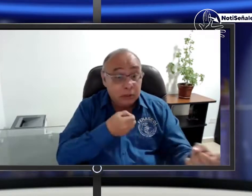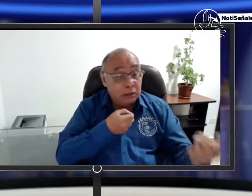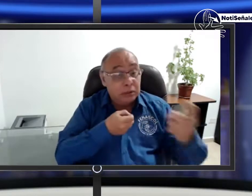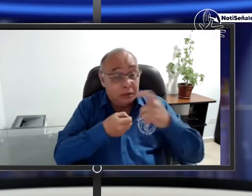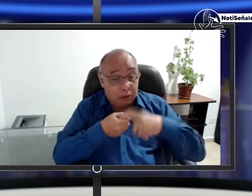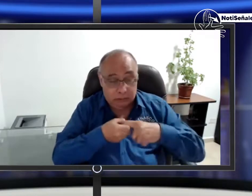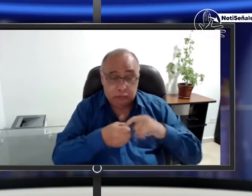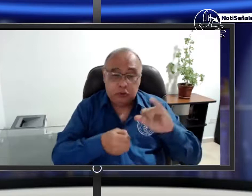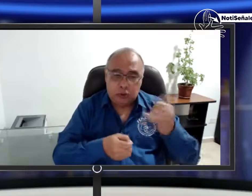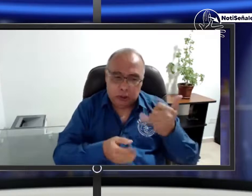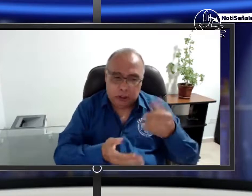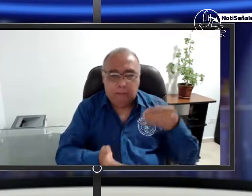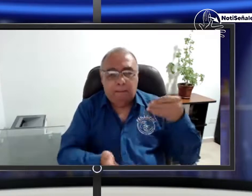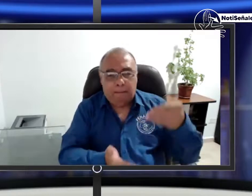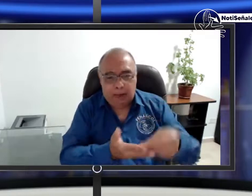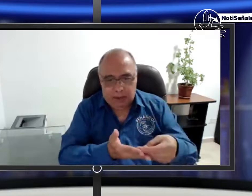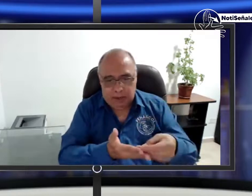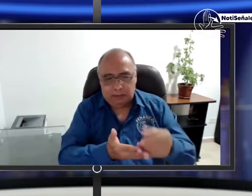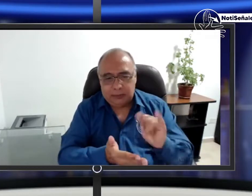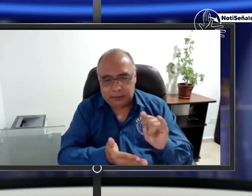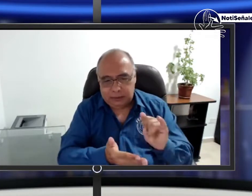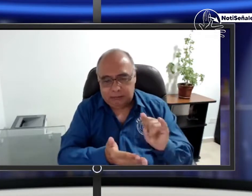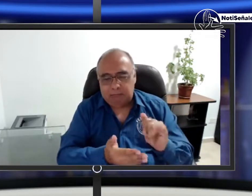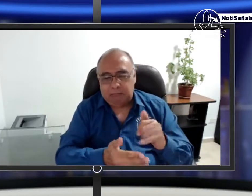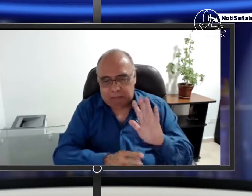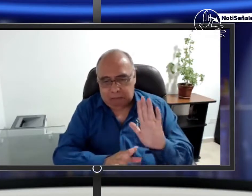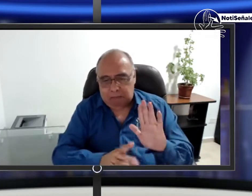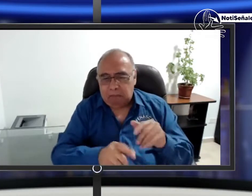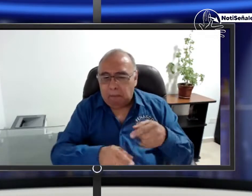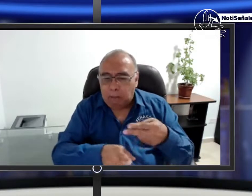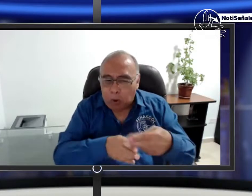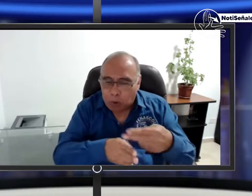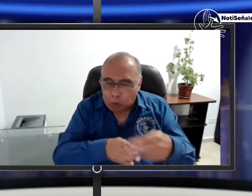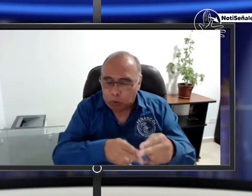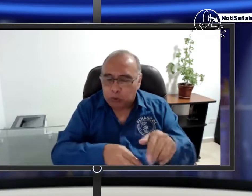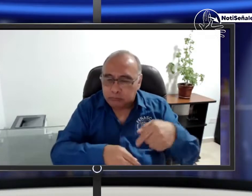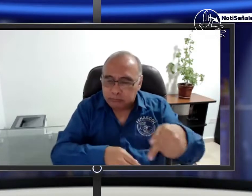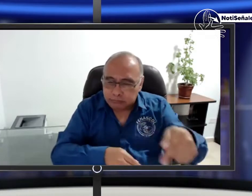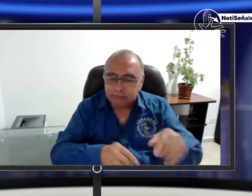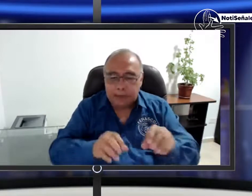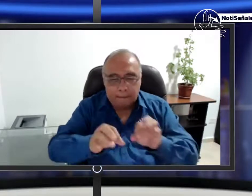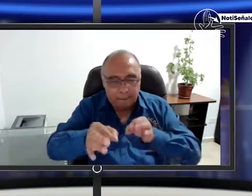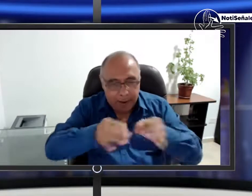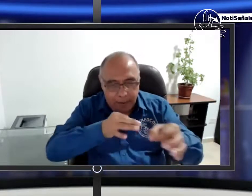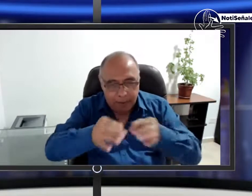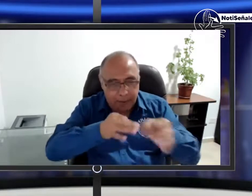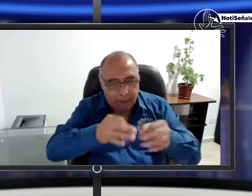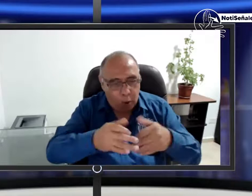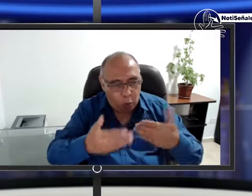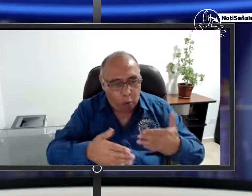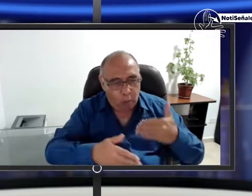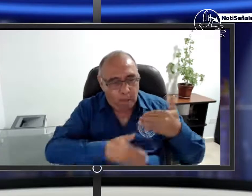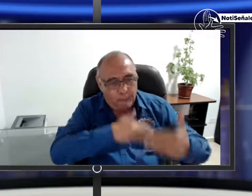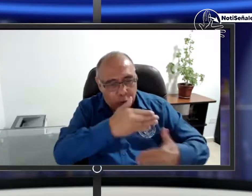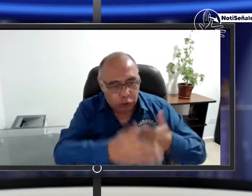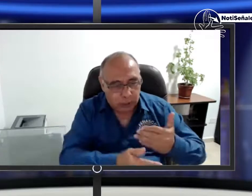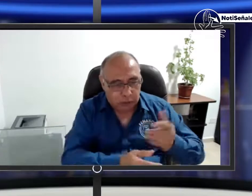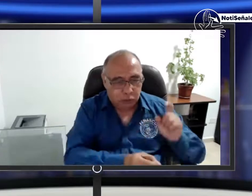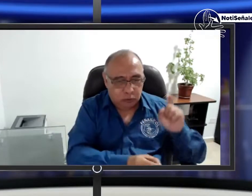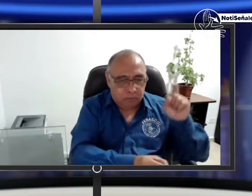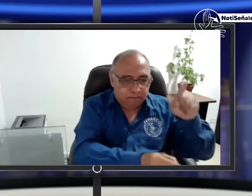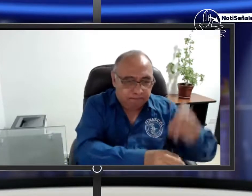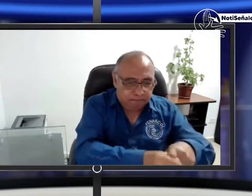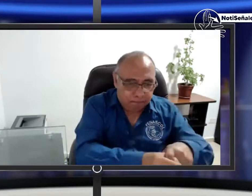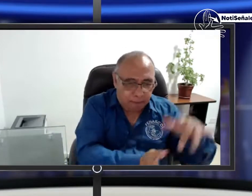tiene costo o es gratuito hay que hacer una inscripción y tendrá costo pero como les digo pronto